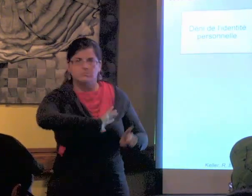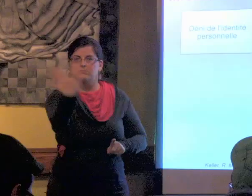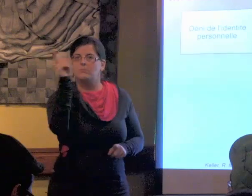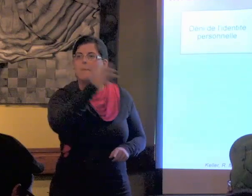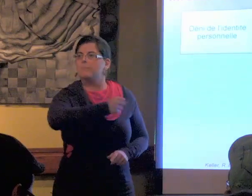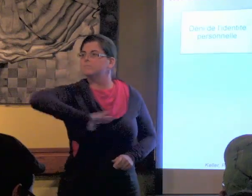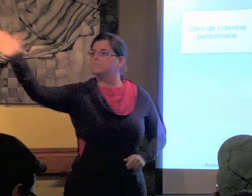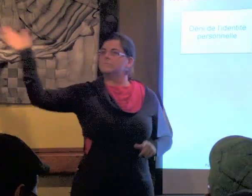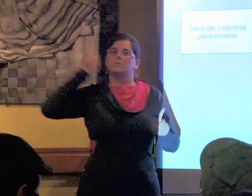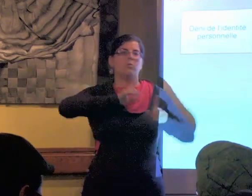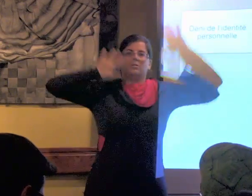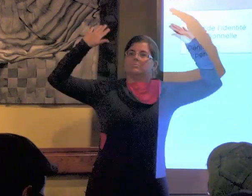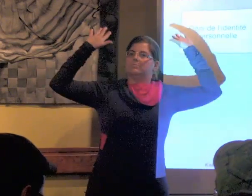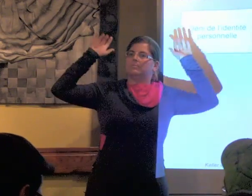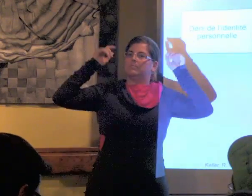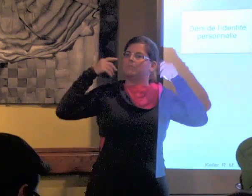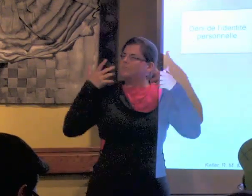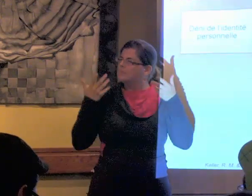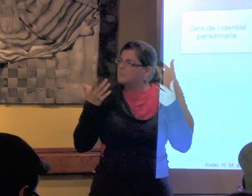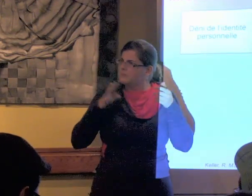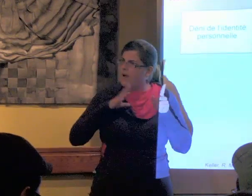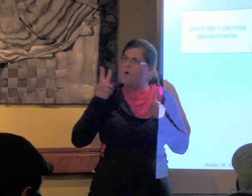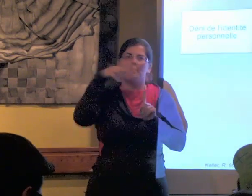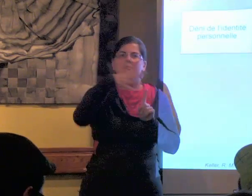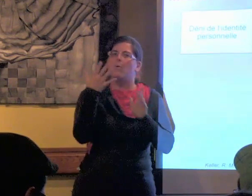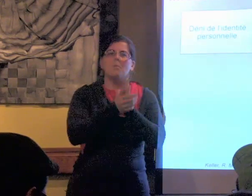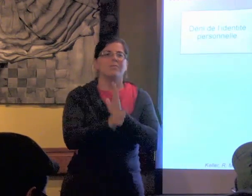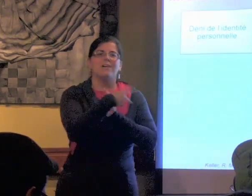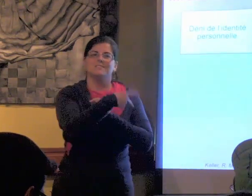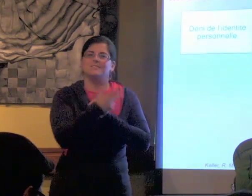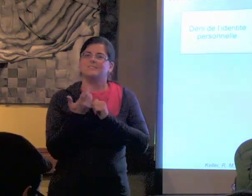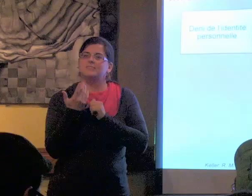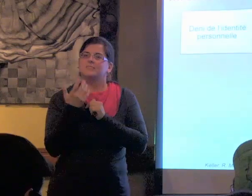une question sur la surdité, non pas sur ses compétences professionnelles.